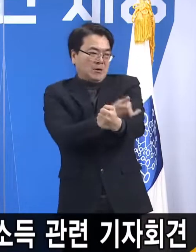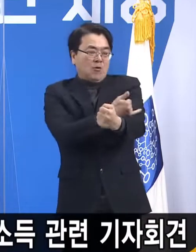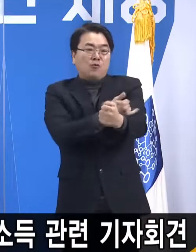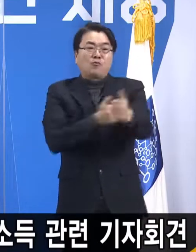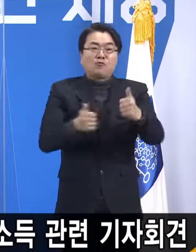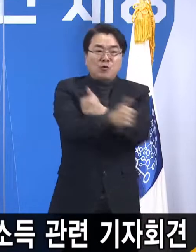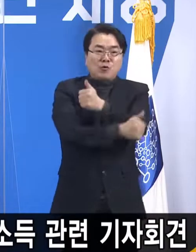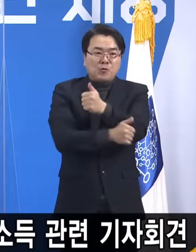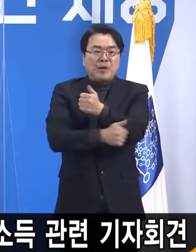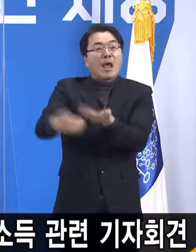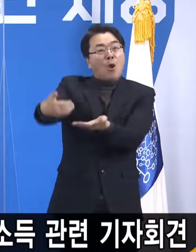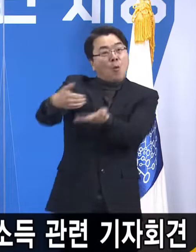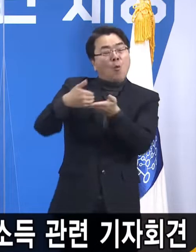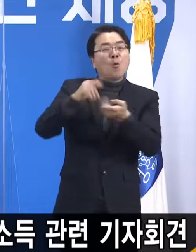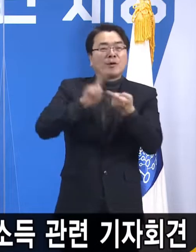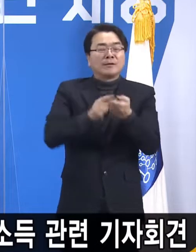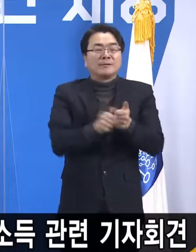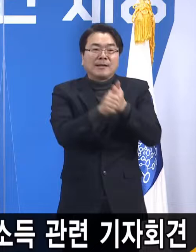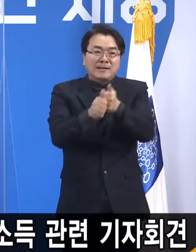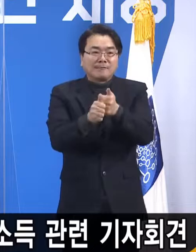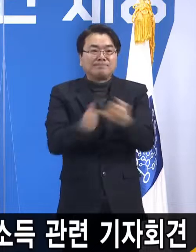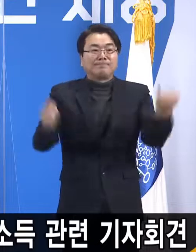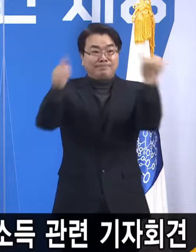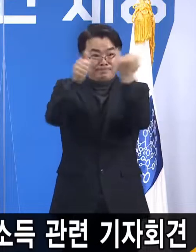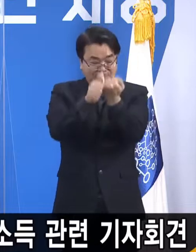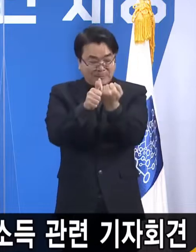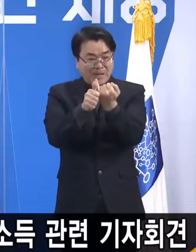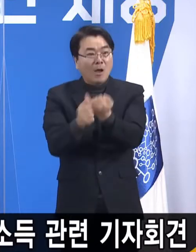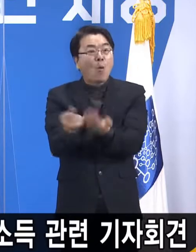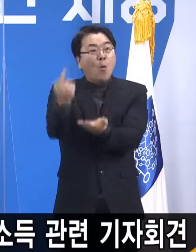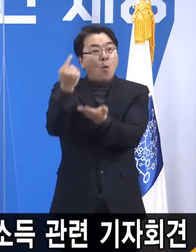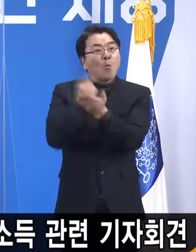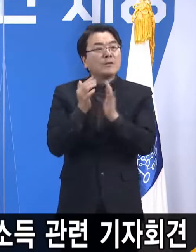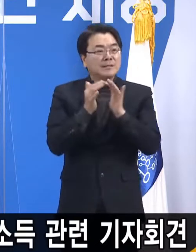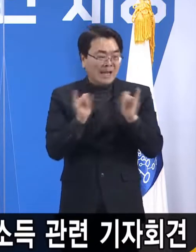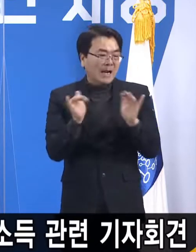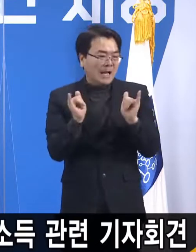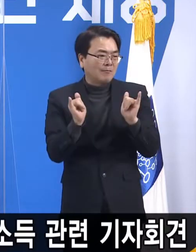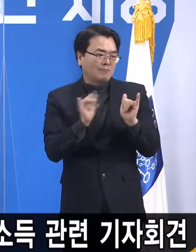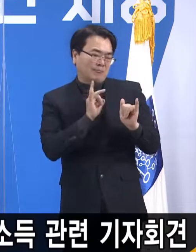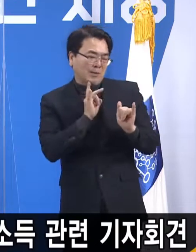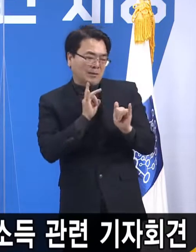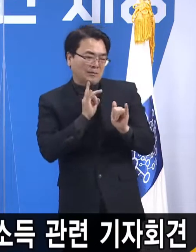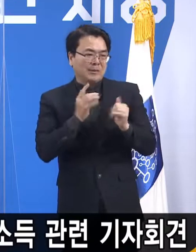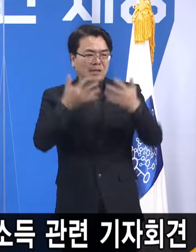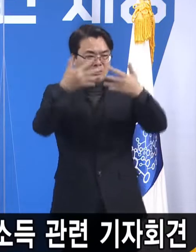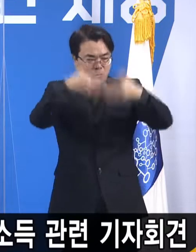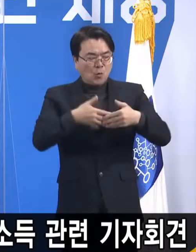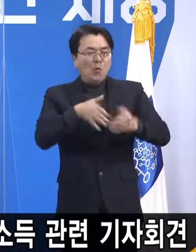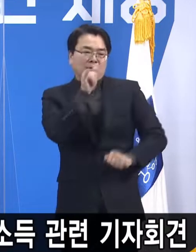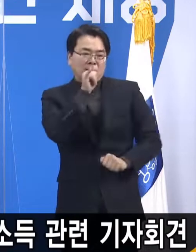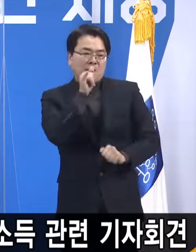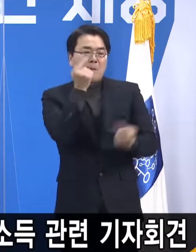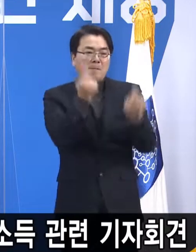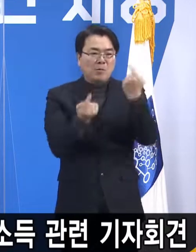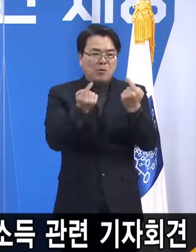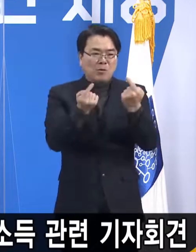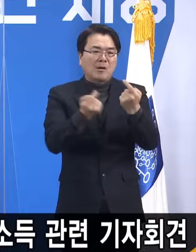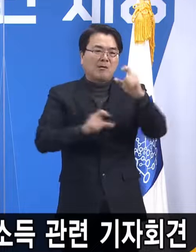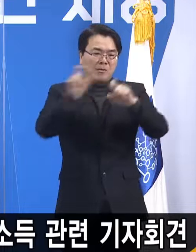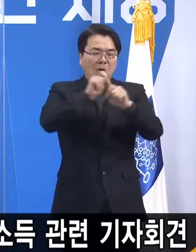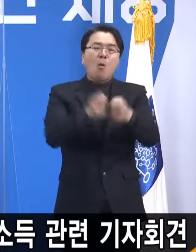따라서 결혼 이민자와 영주권자에 한정했던 1차 재난 기본소득 때보다